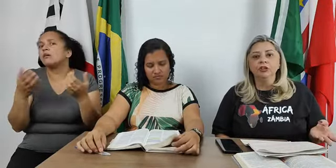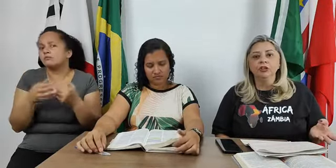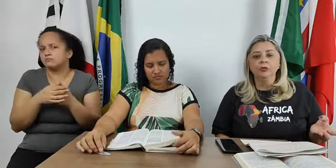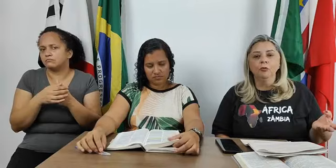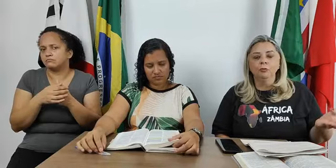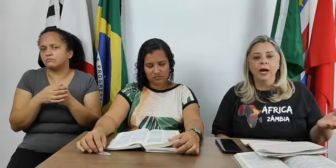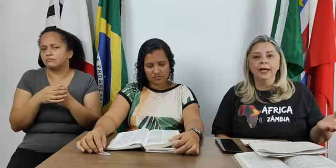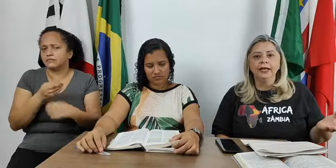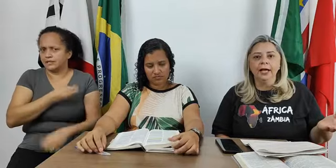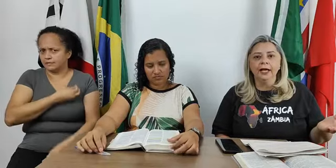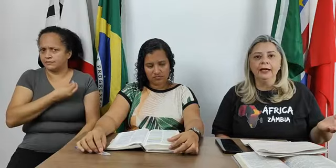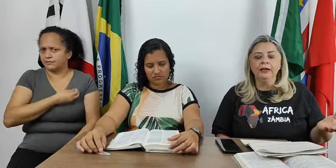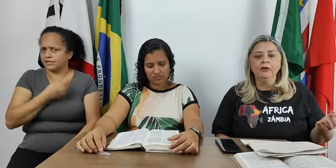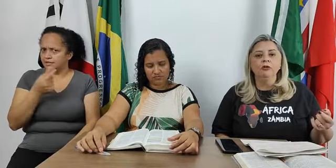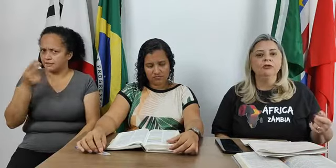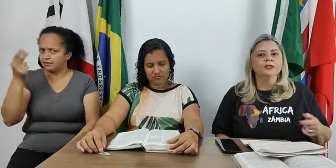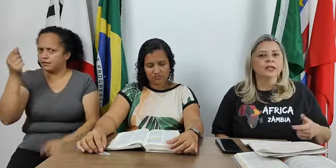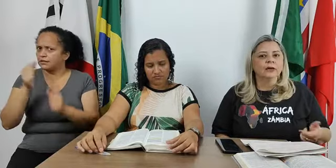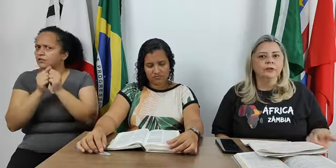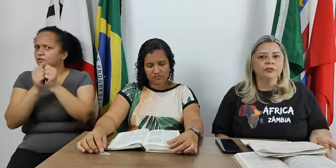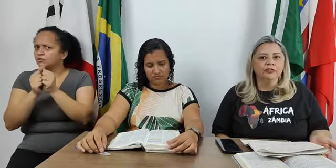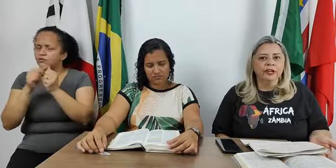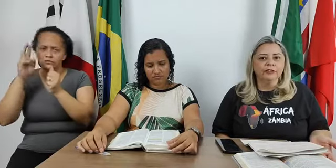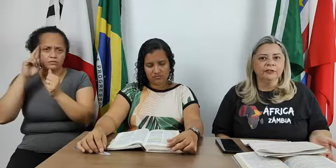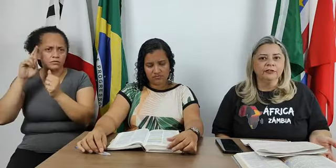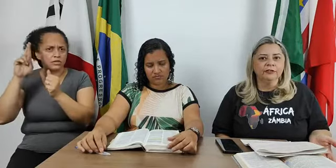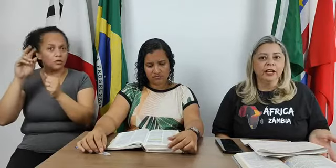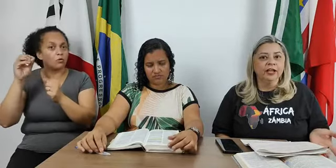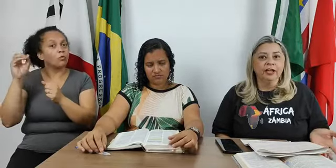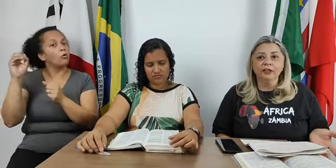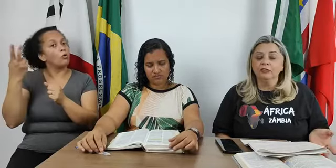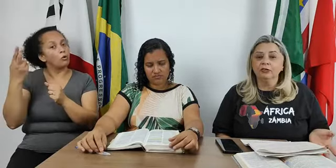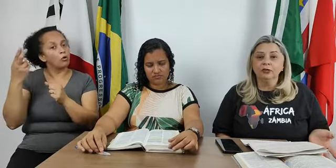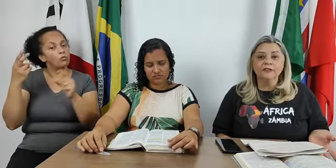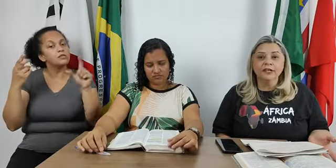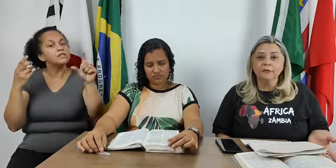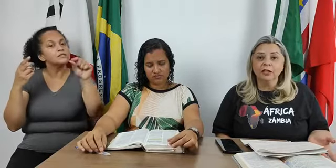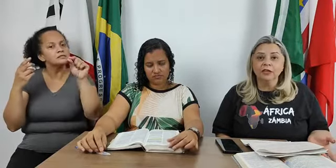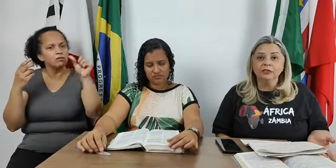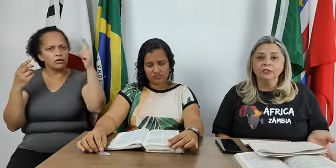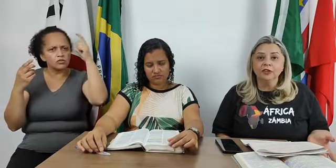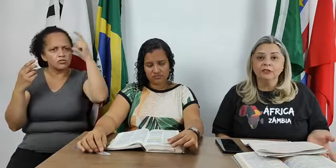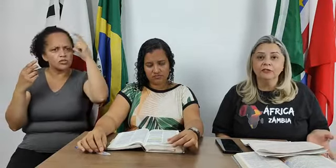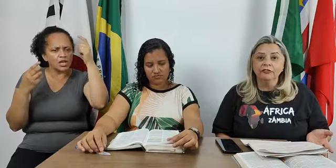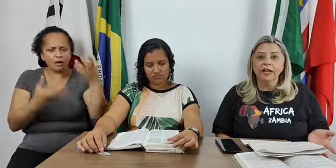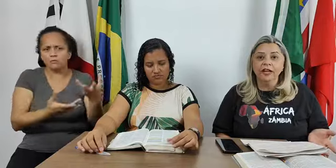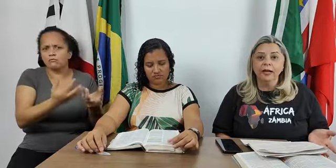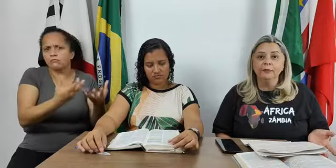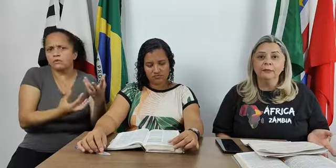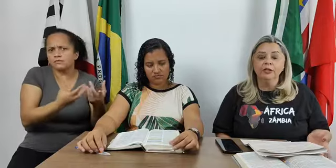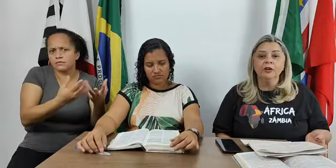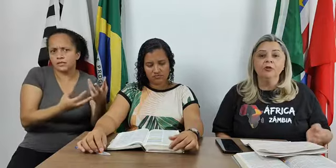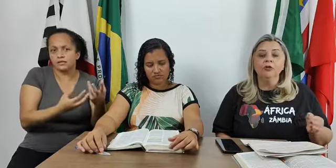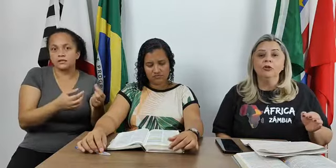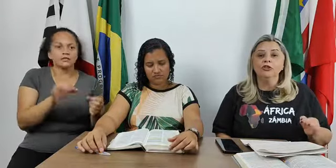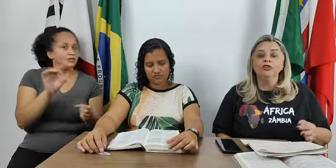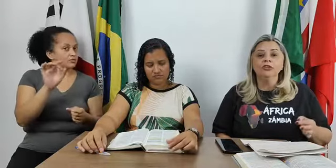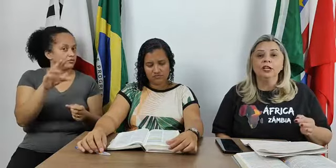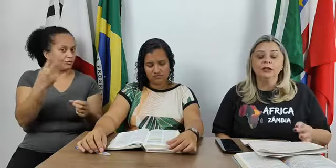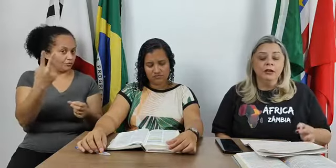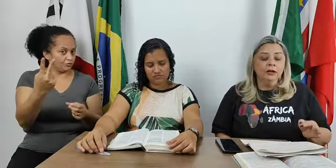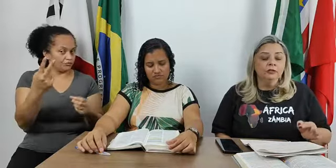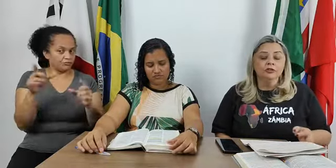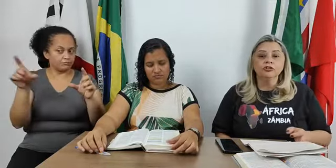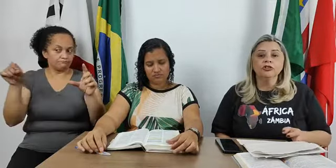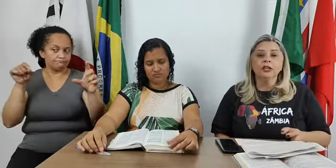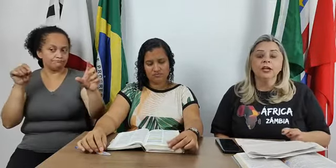eternidade, com o Pai lá, ou você quer ir para o inferno? São dois caminhos. Não fala lá a Bíblia? Hoje eu te